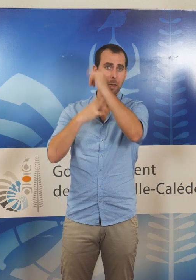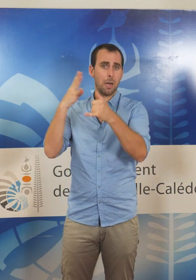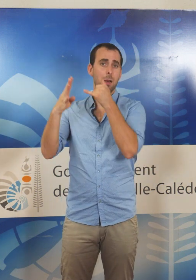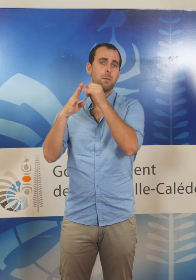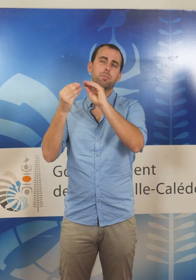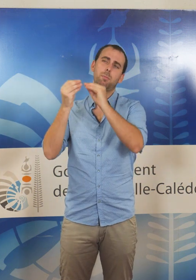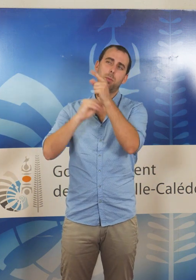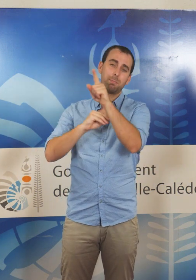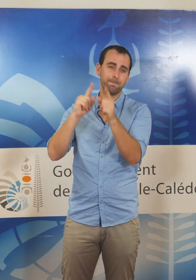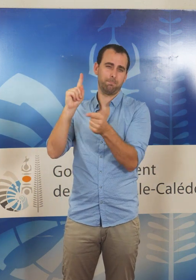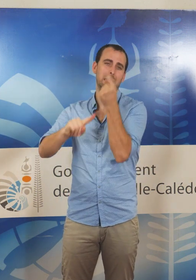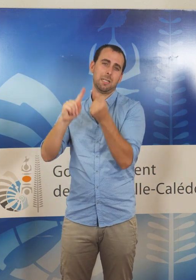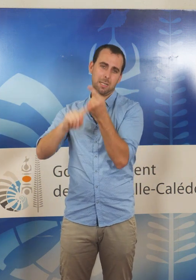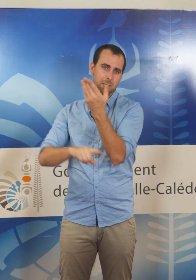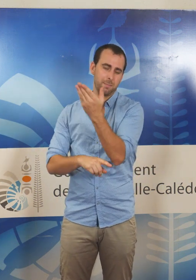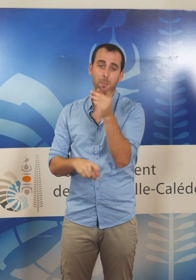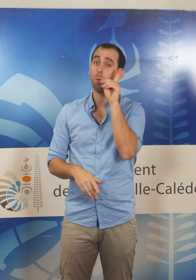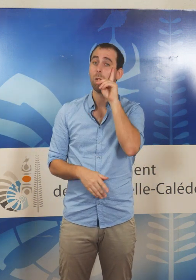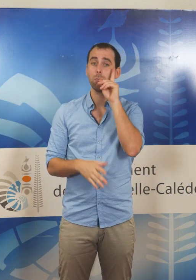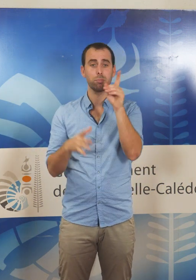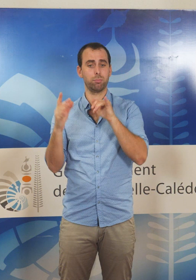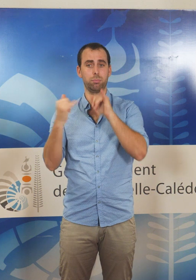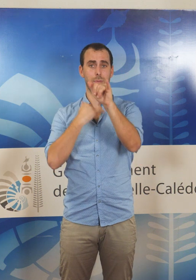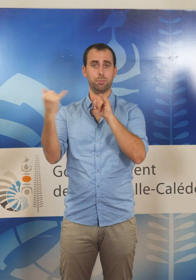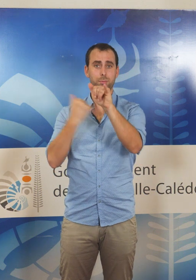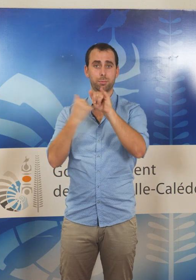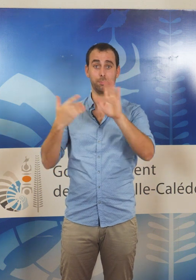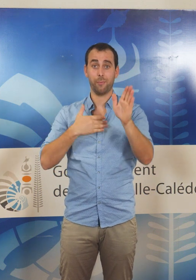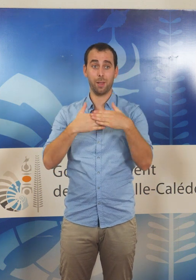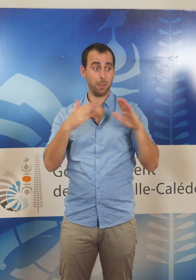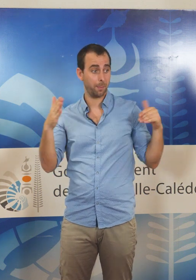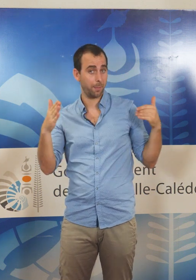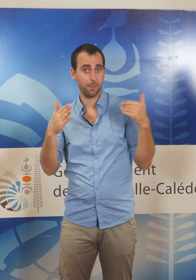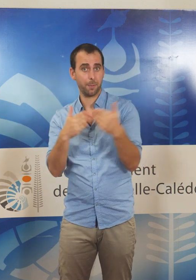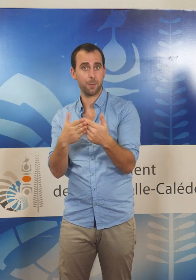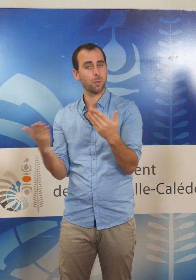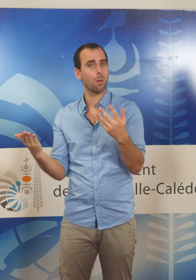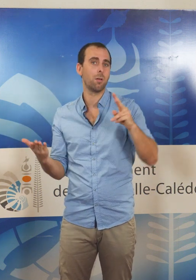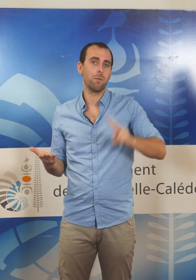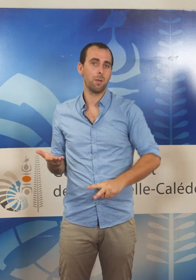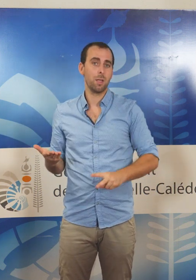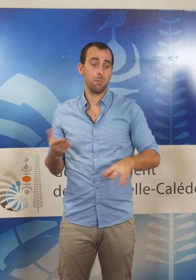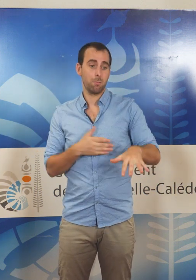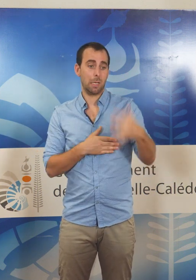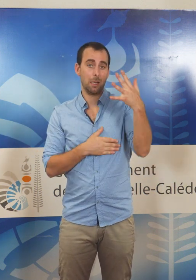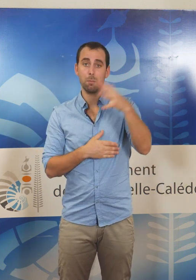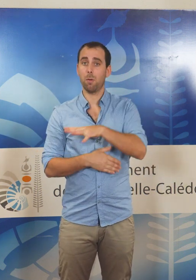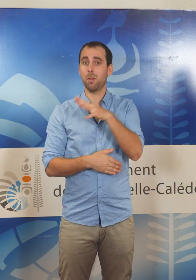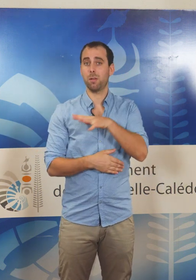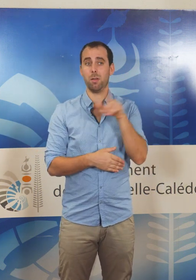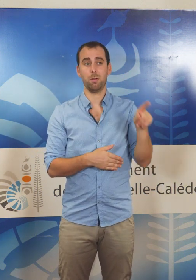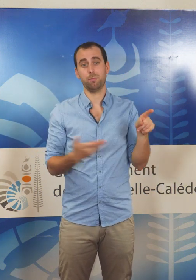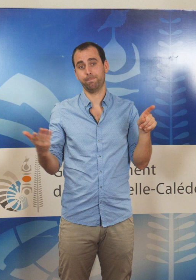des Îles, puisque depuis la fermeture du trafic aérien, eh bien, nous avons quand même 15 professeurs qui sont